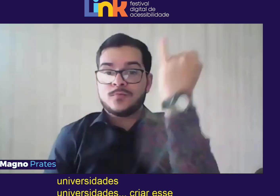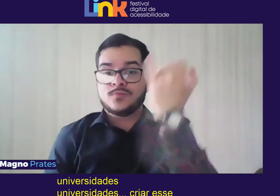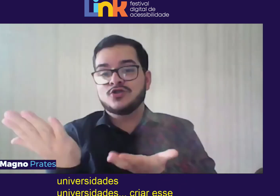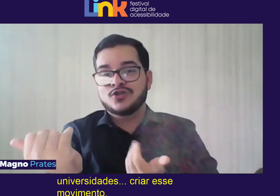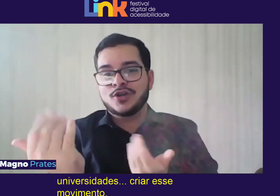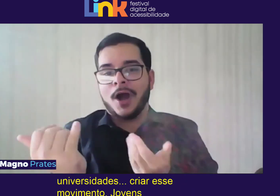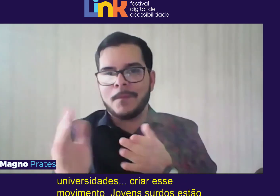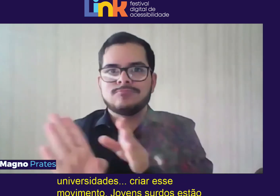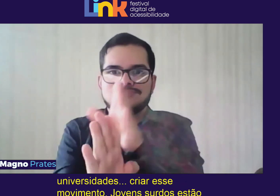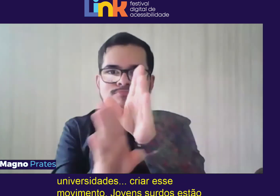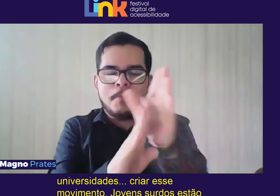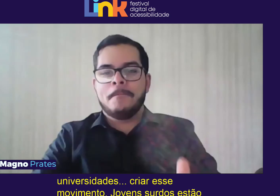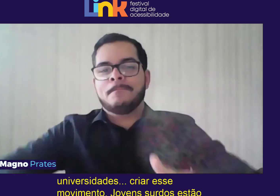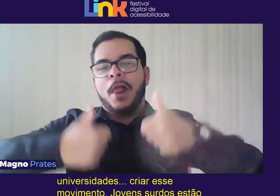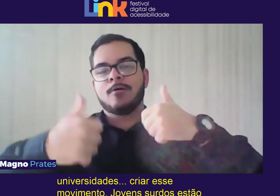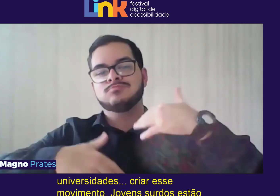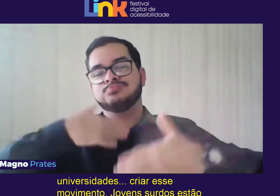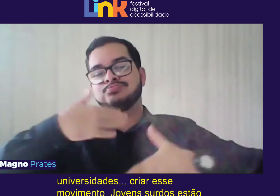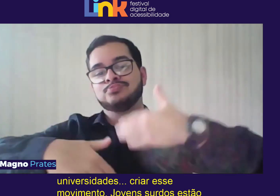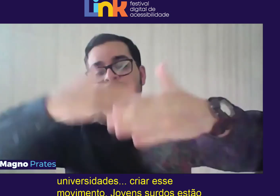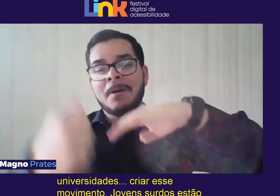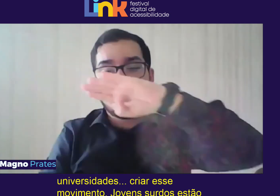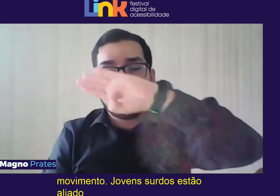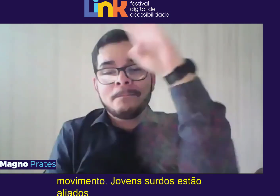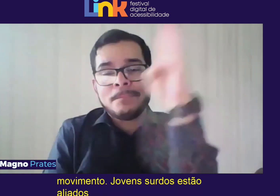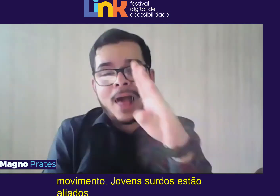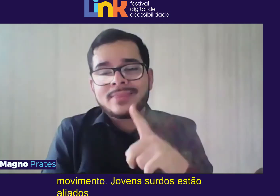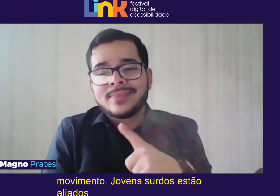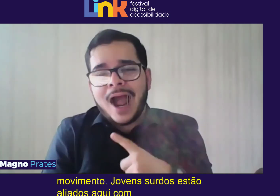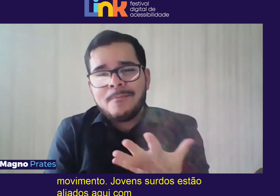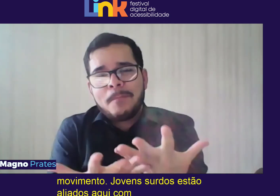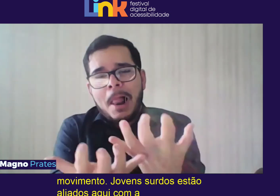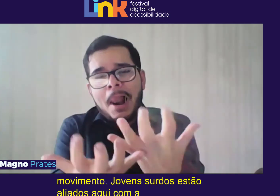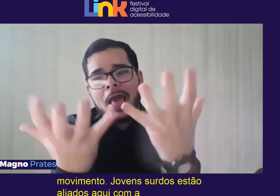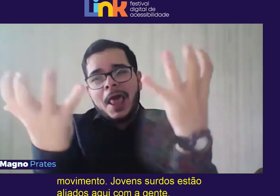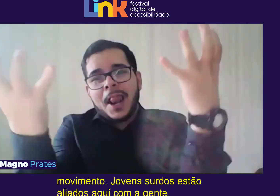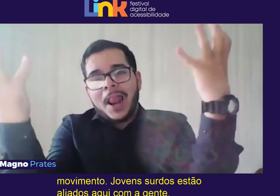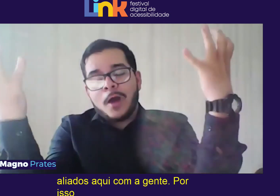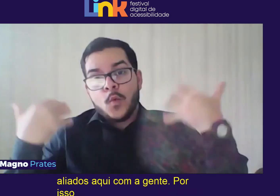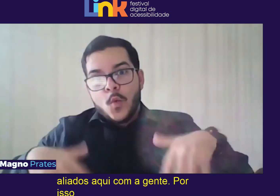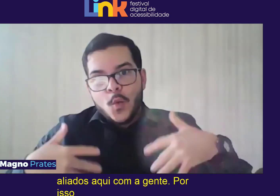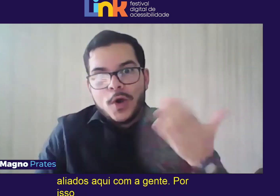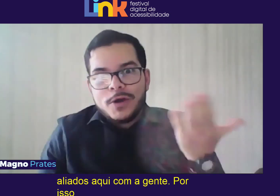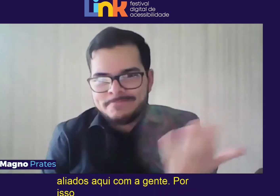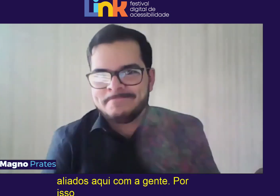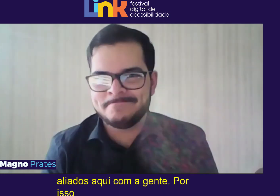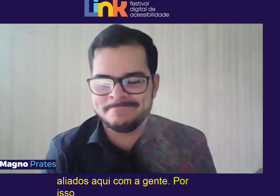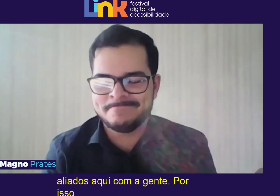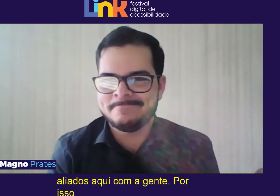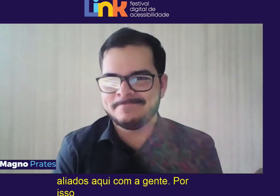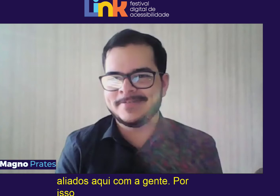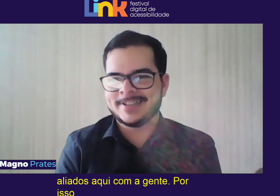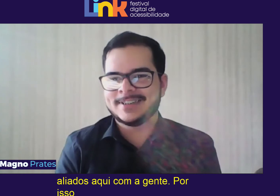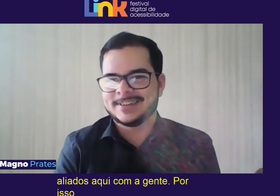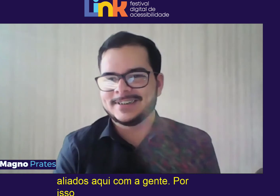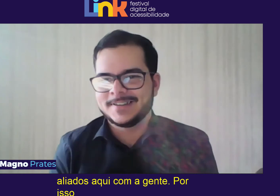gente. Então, por isso, é um movimento e a gente luta para que o Brasil todo consiga espalhar essa ideia.